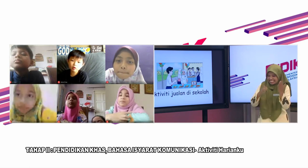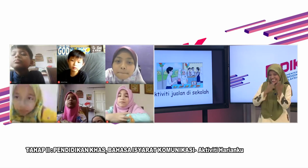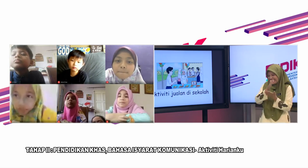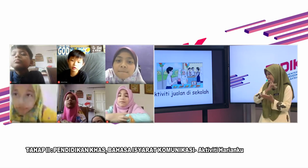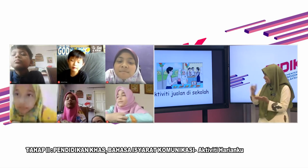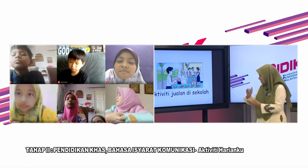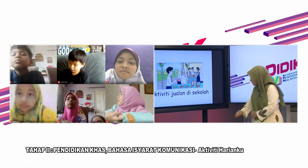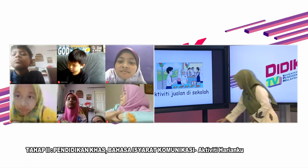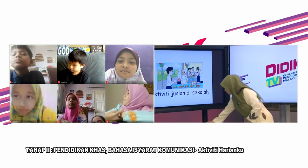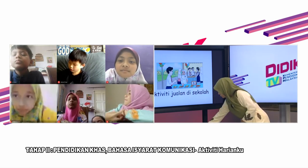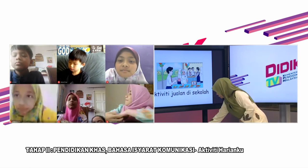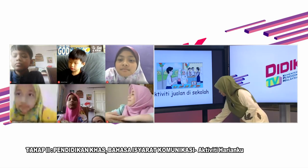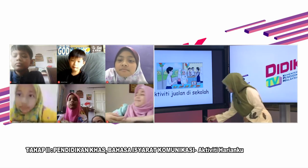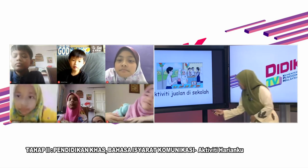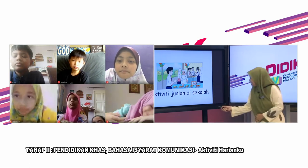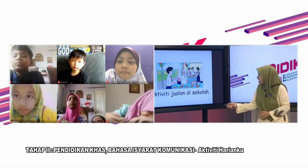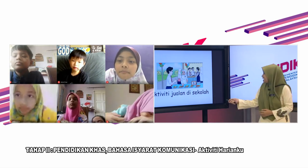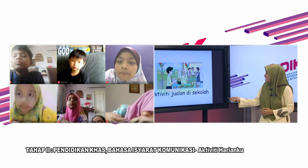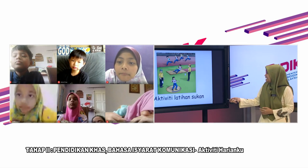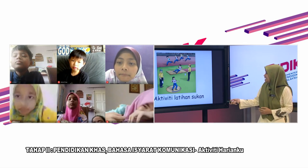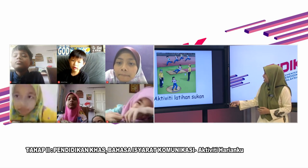Okey, seterusnya. Okey.